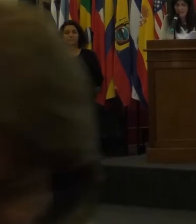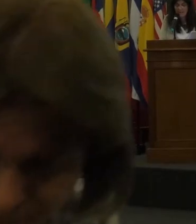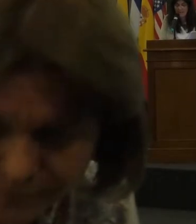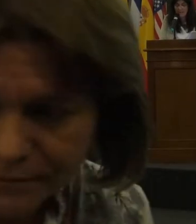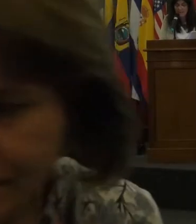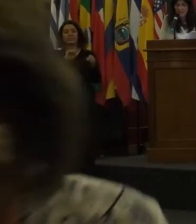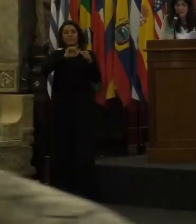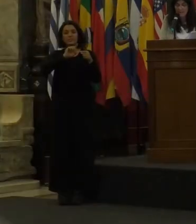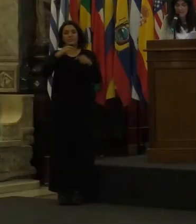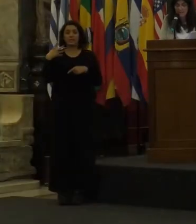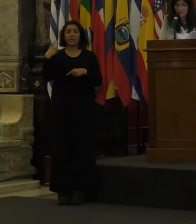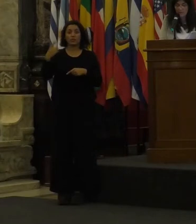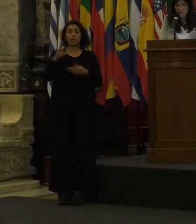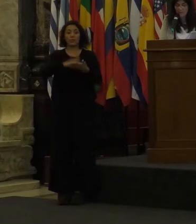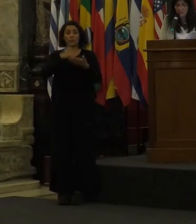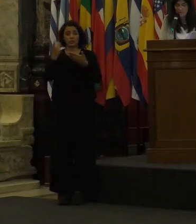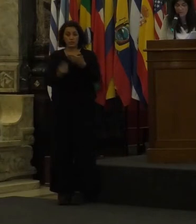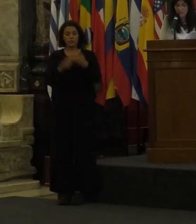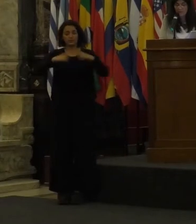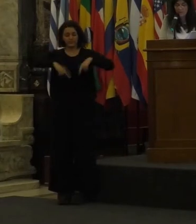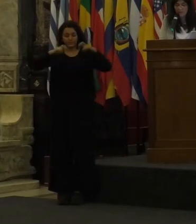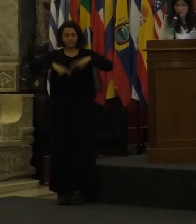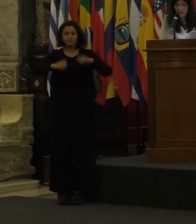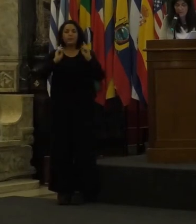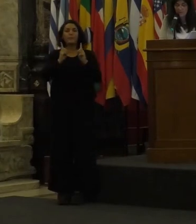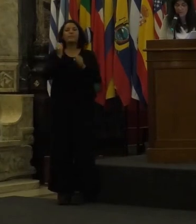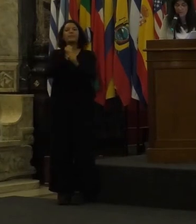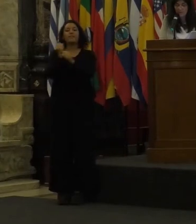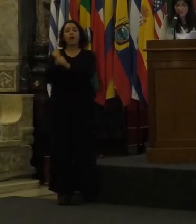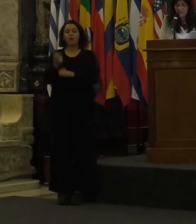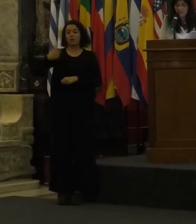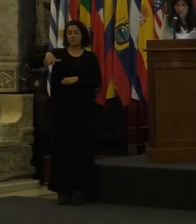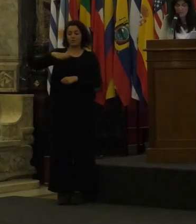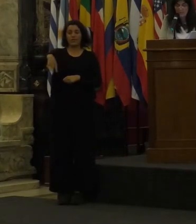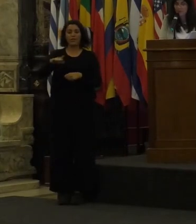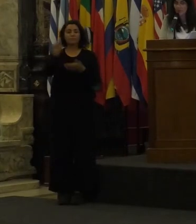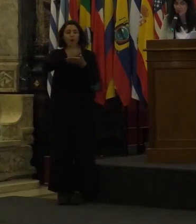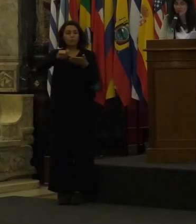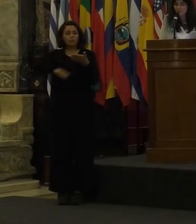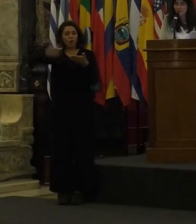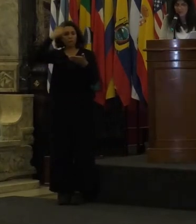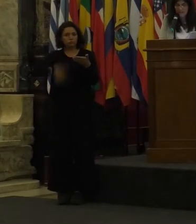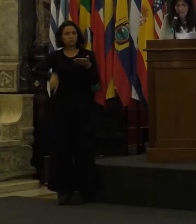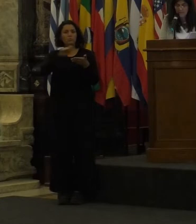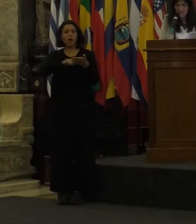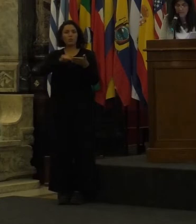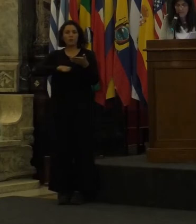Data. Directora del Proyecto de Investigación y Extensión, autora de libros, actualmente